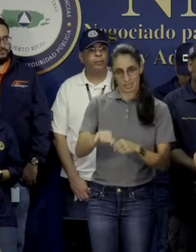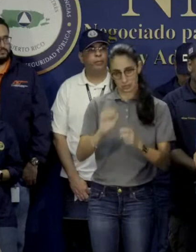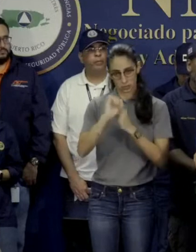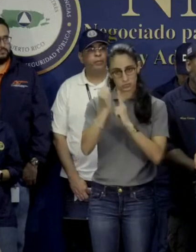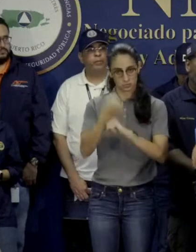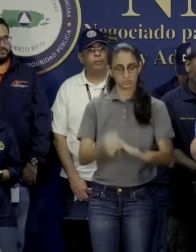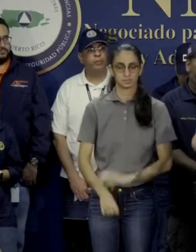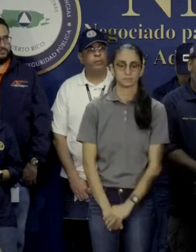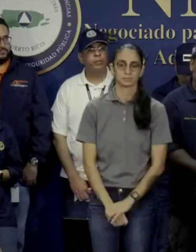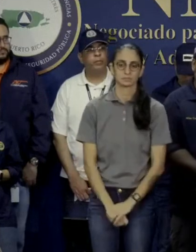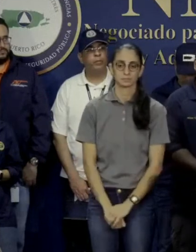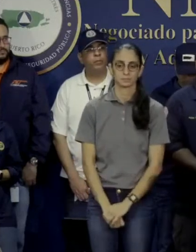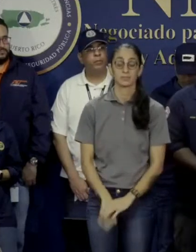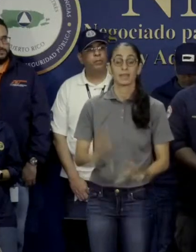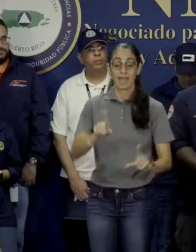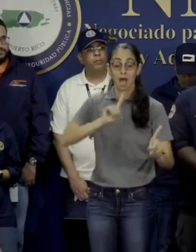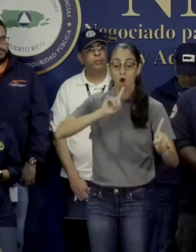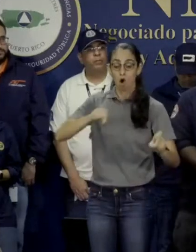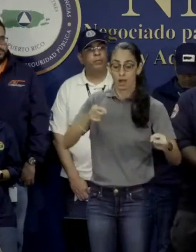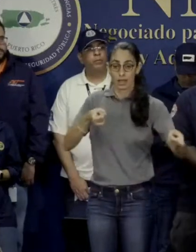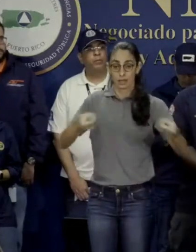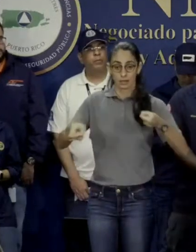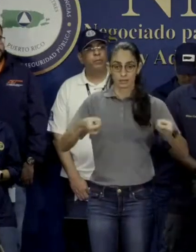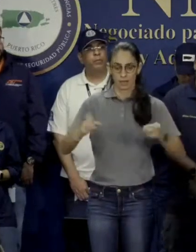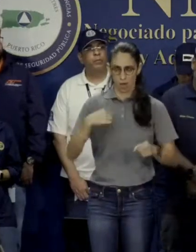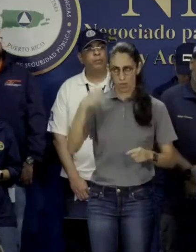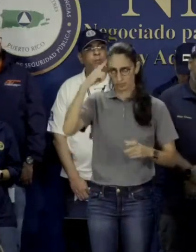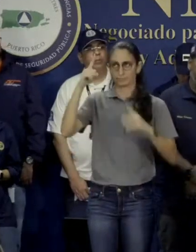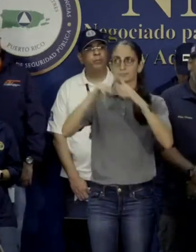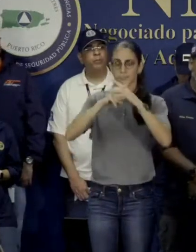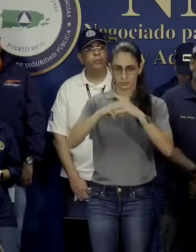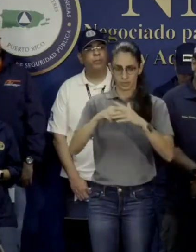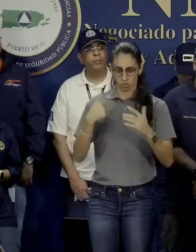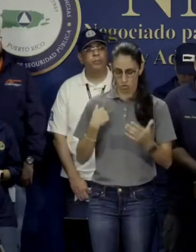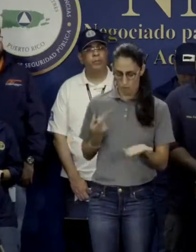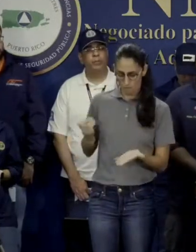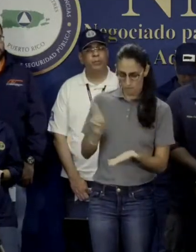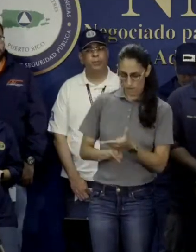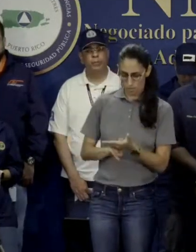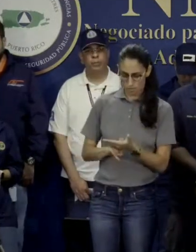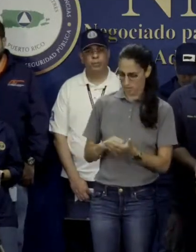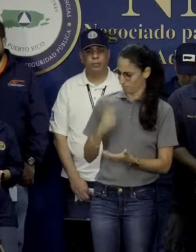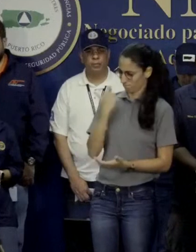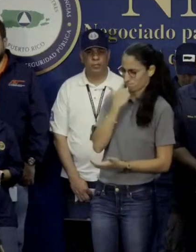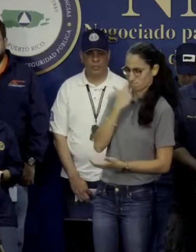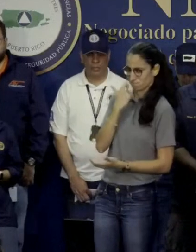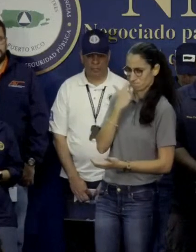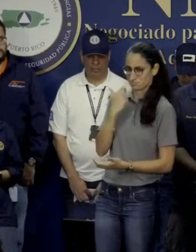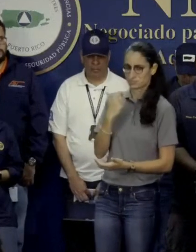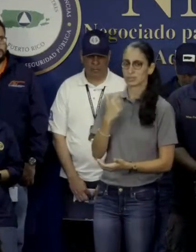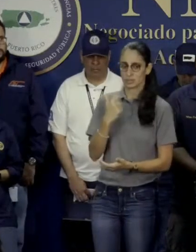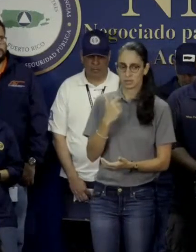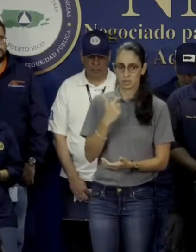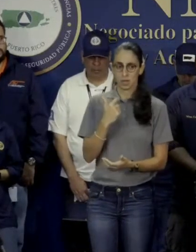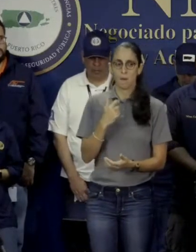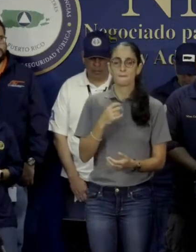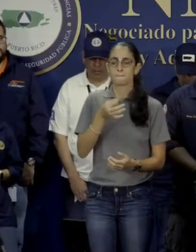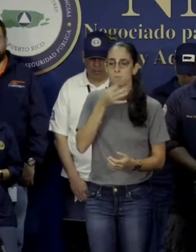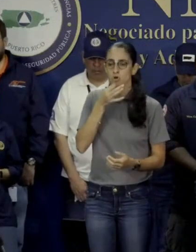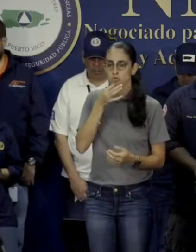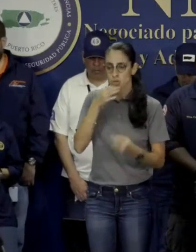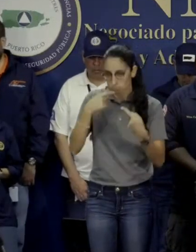Sí, la orden ejecutiva que me vino a la mente porque la firmé hace un rato y esa se le va a dar a la luz